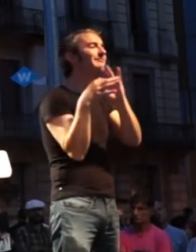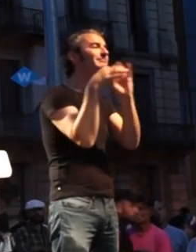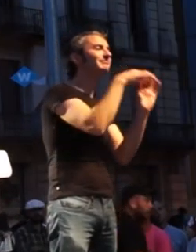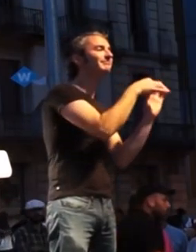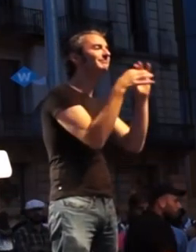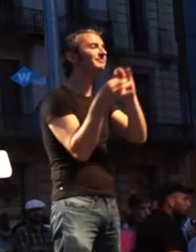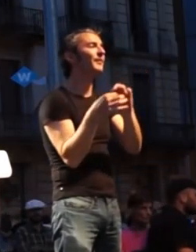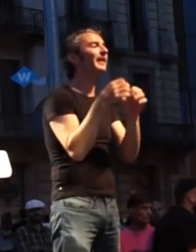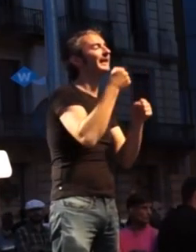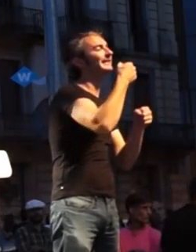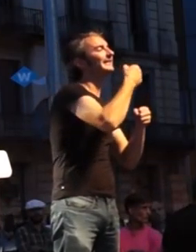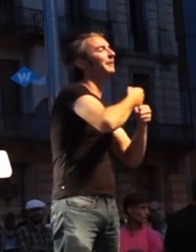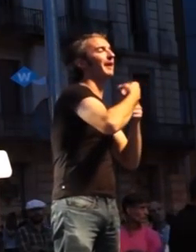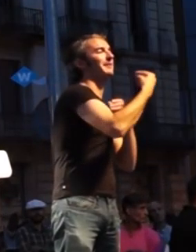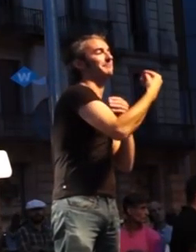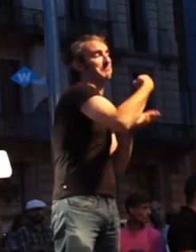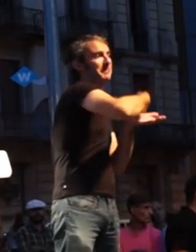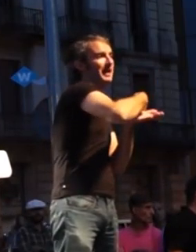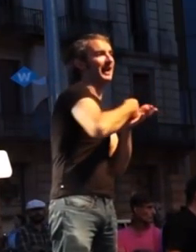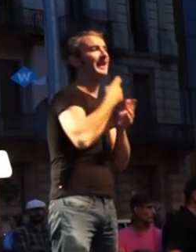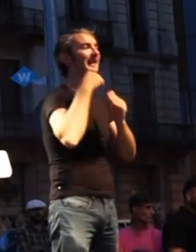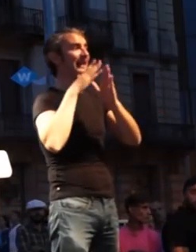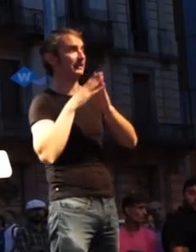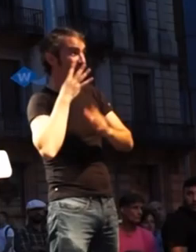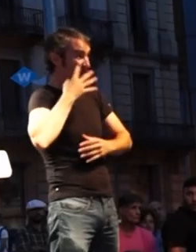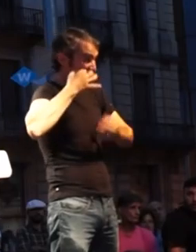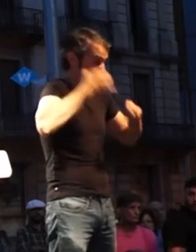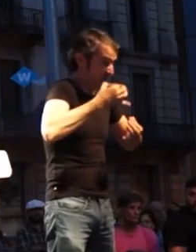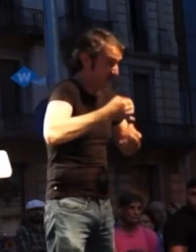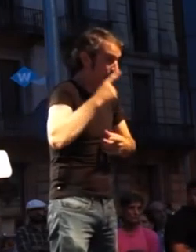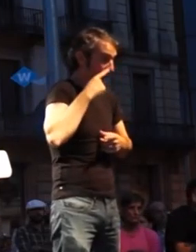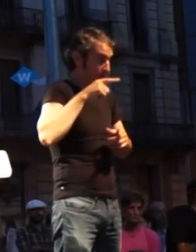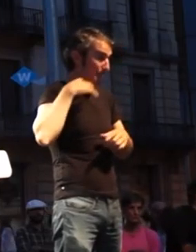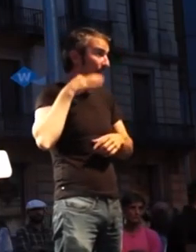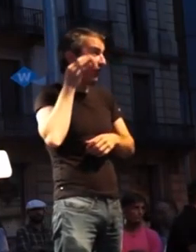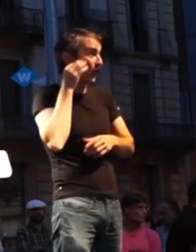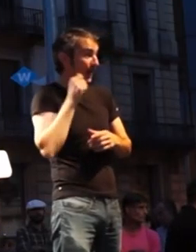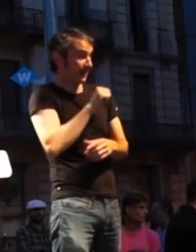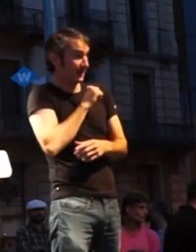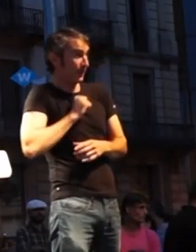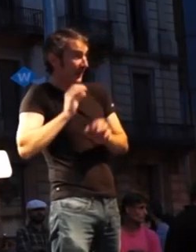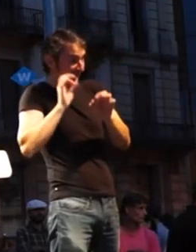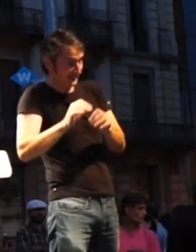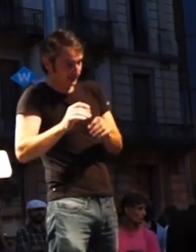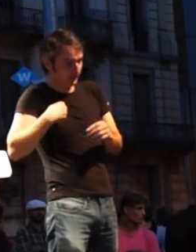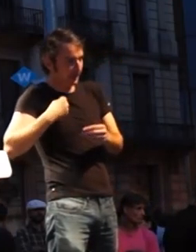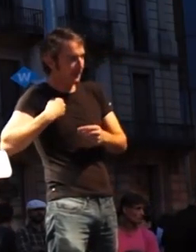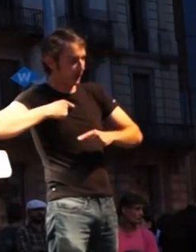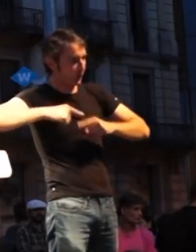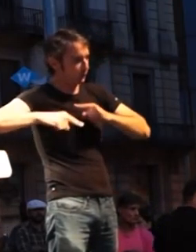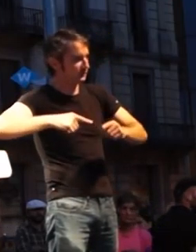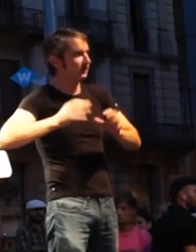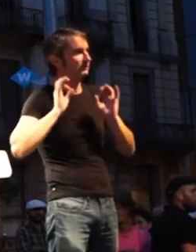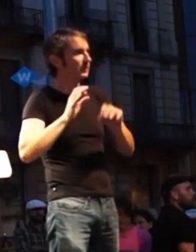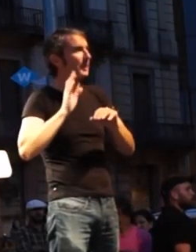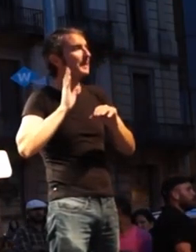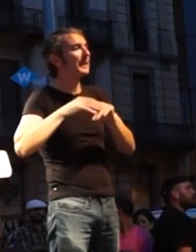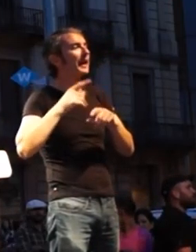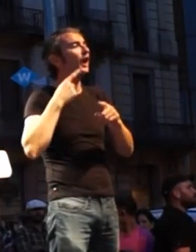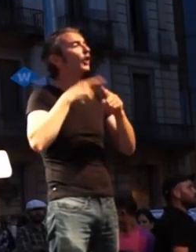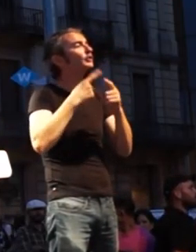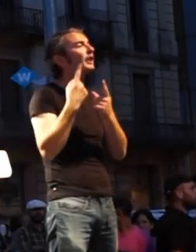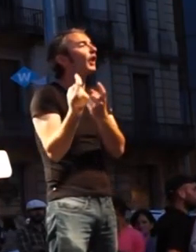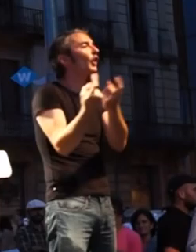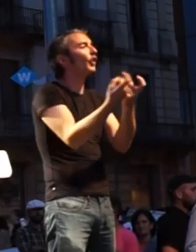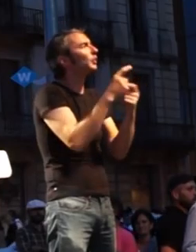llar i el treball remunerat quan de facto aquestes només serveixen perquè les dones individualment s'organitzin per no desatendre totes